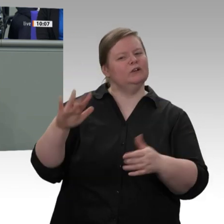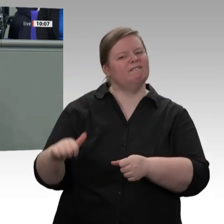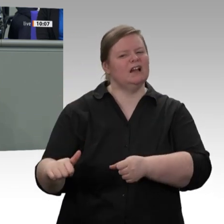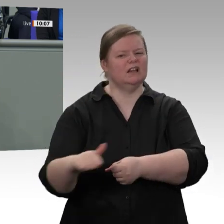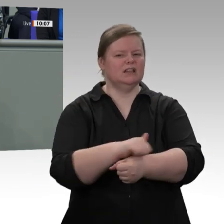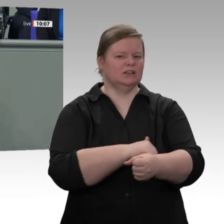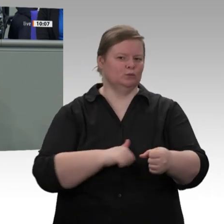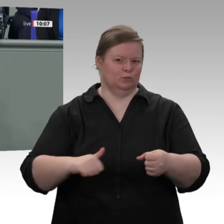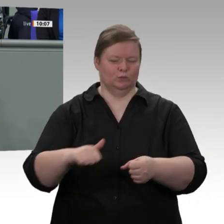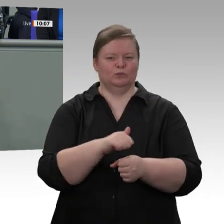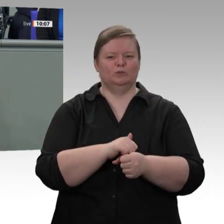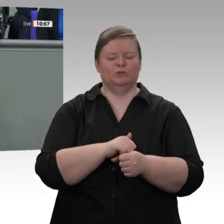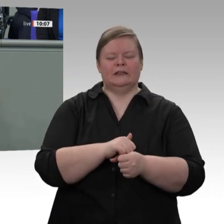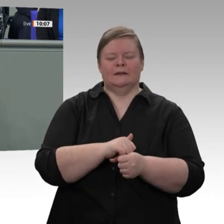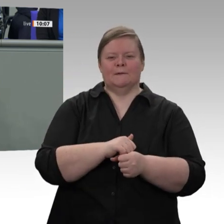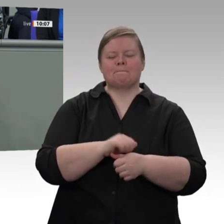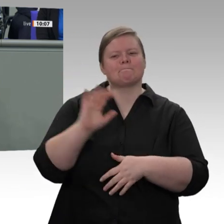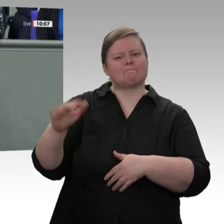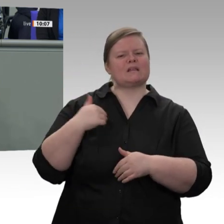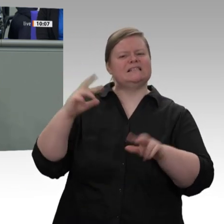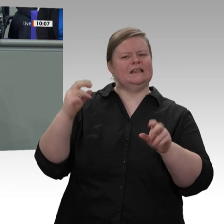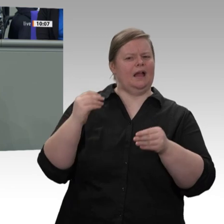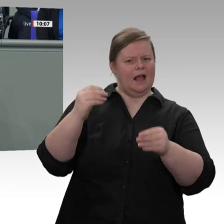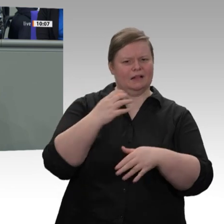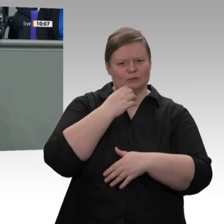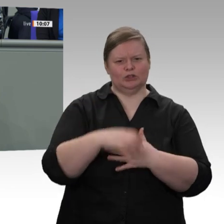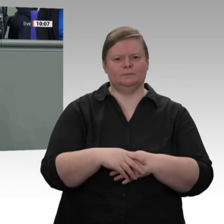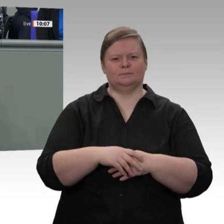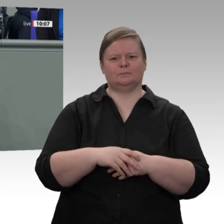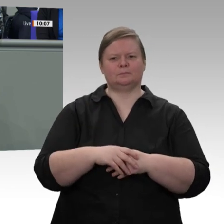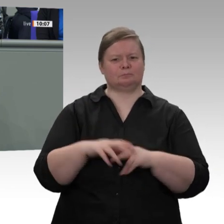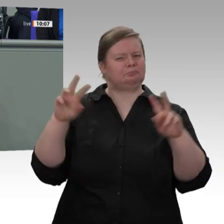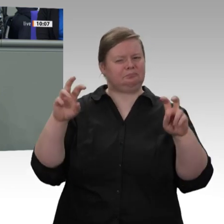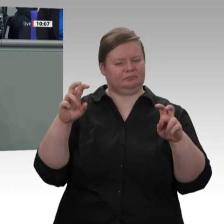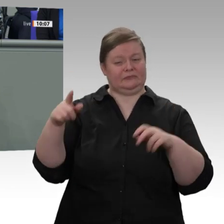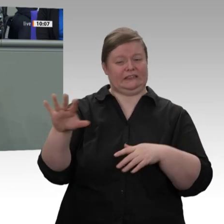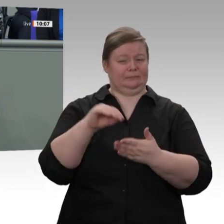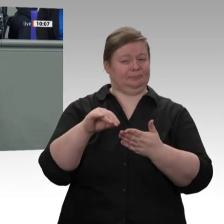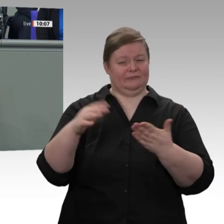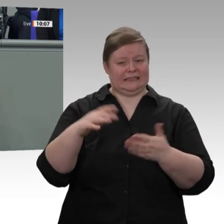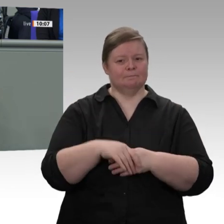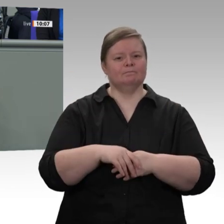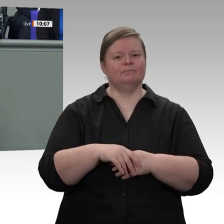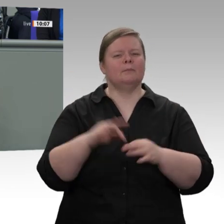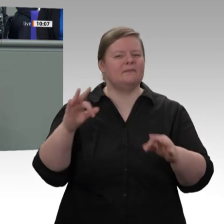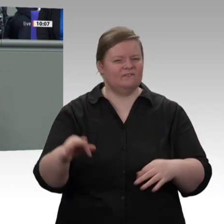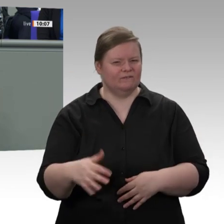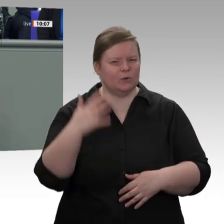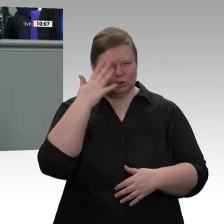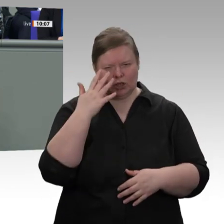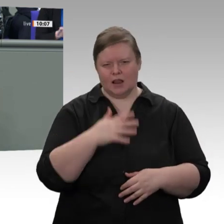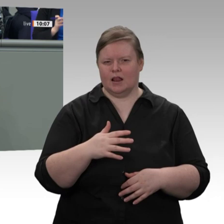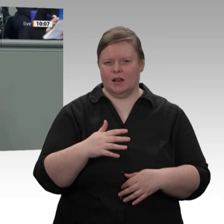Verfasstheit lässt sich nicht vom konkreten Tatverhalten abtragen, um darunter ein wahnfreies, rein politisches Motiv zu